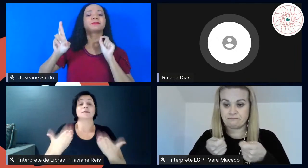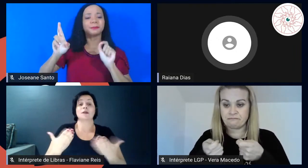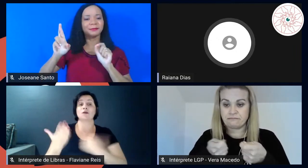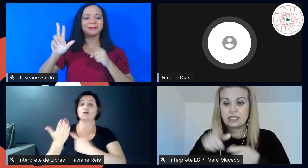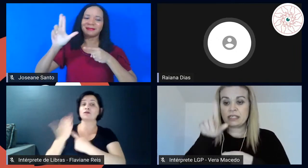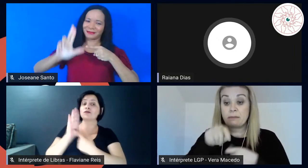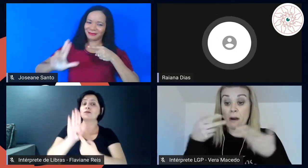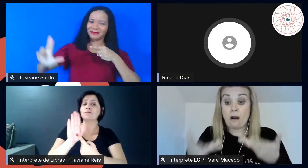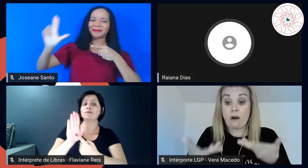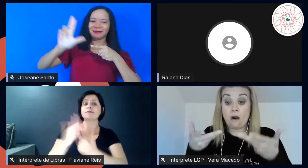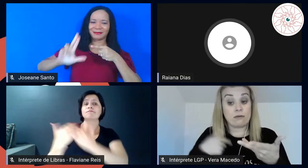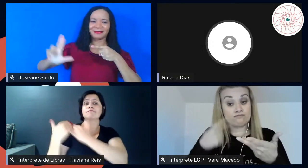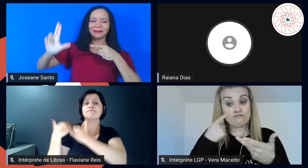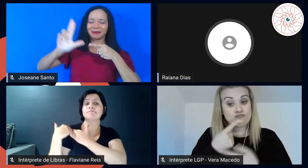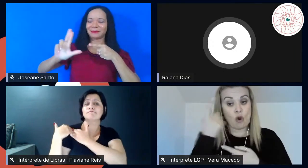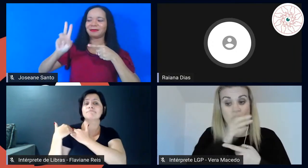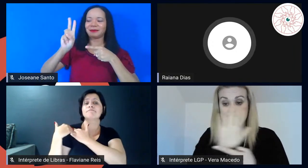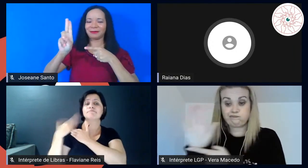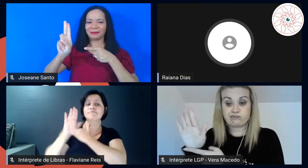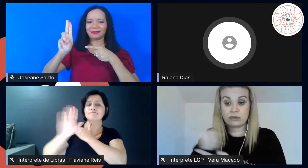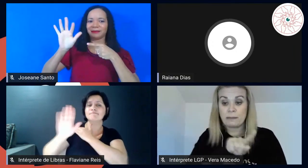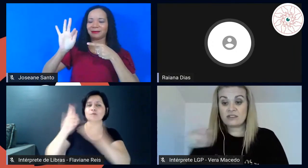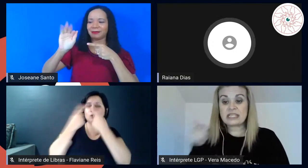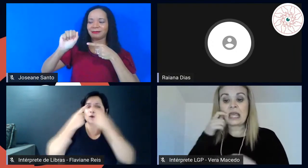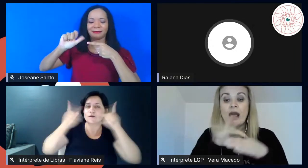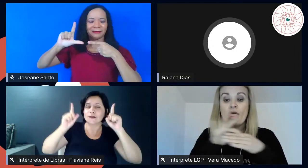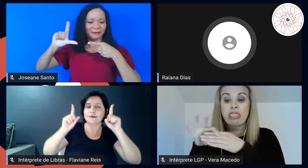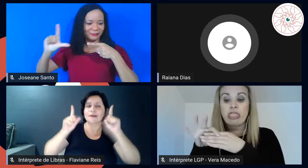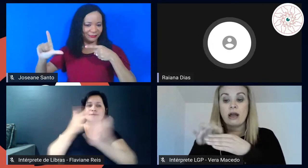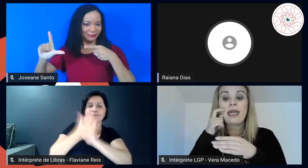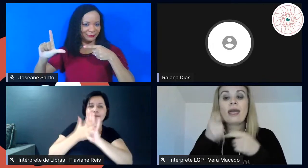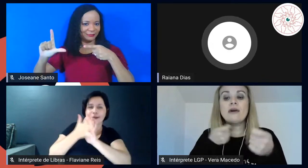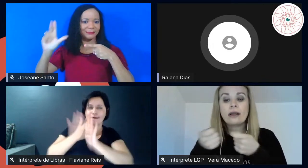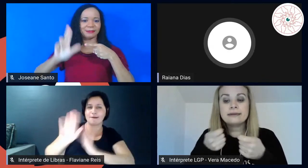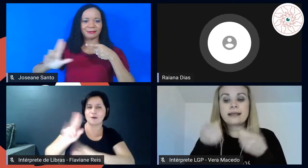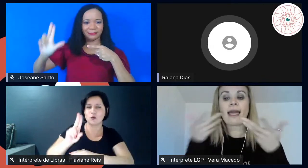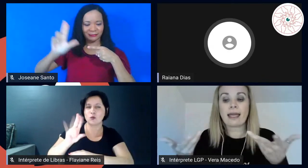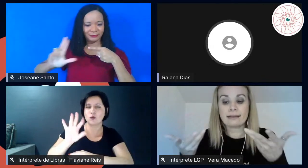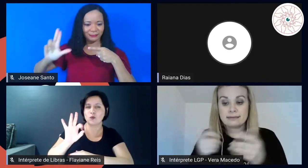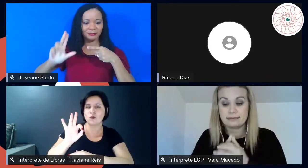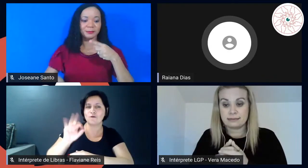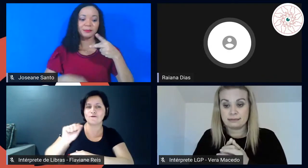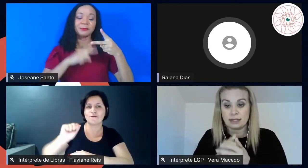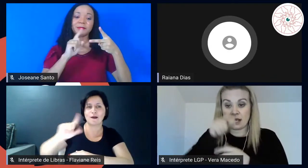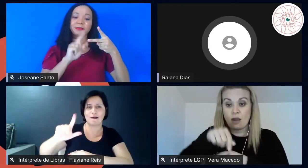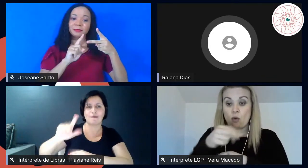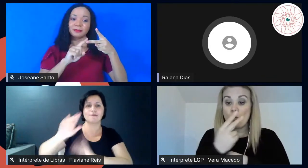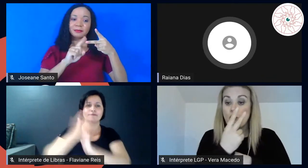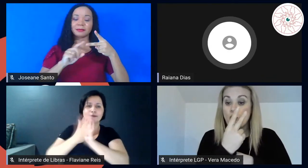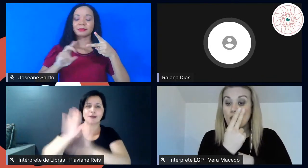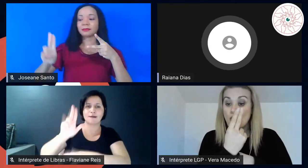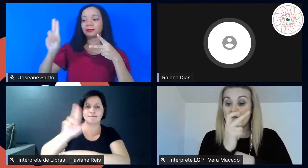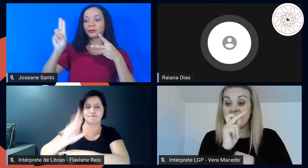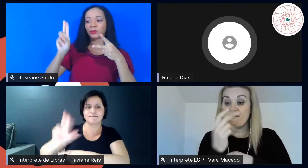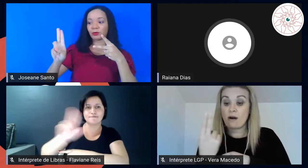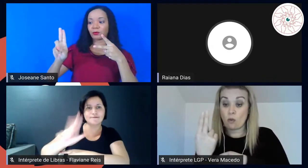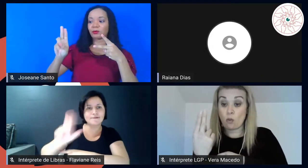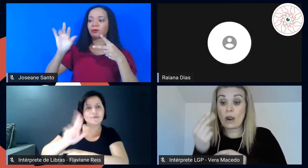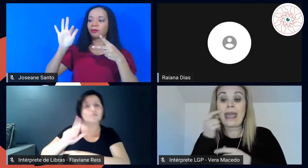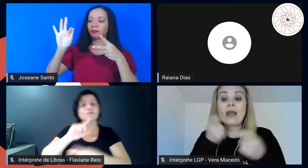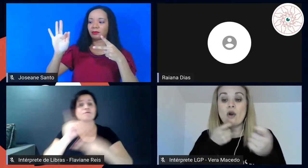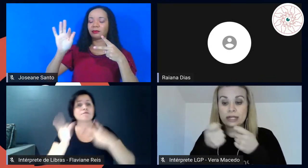e agora eu vou mostrar para vocês quem lidera este evento, que no caso é ALFAL. Temos como organizadores